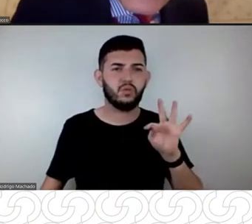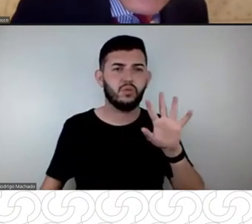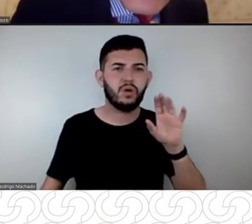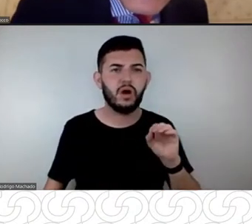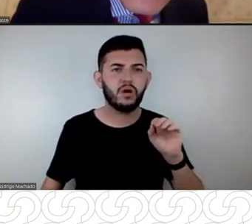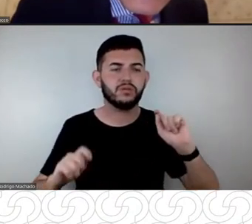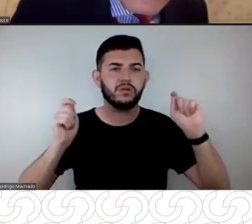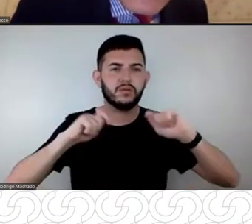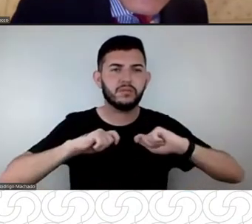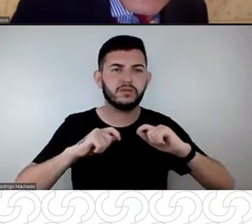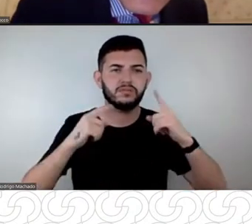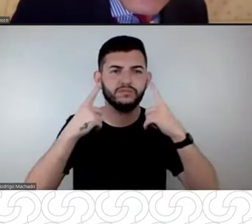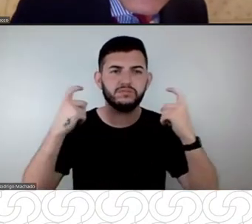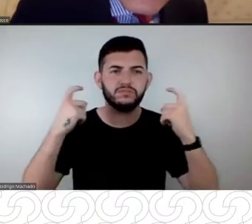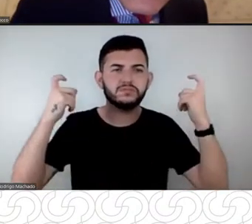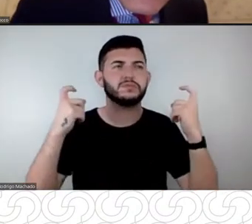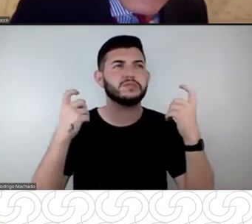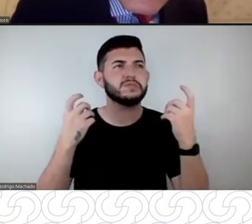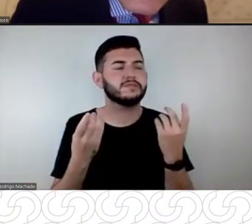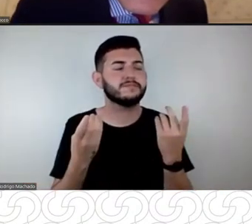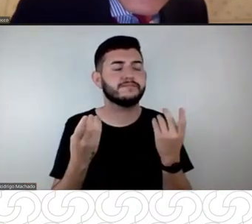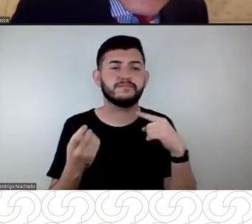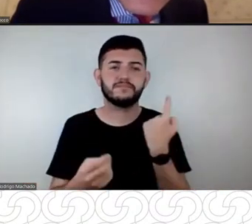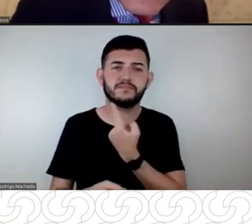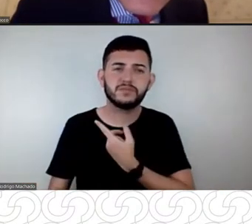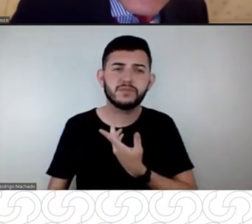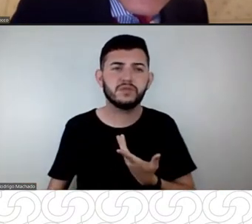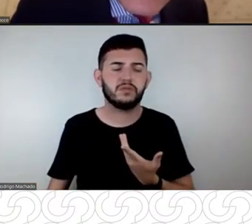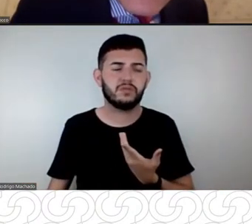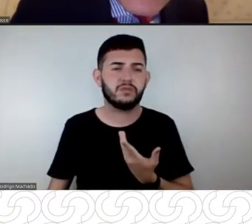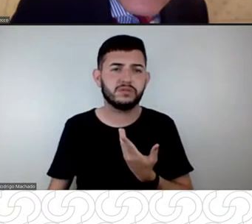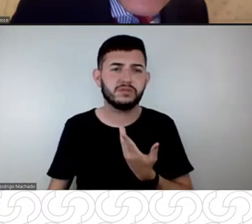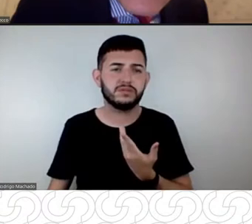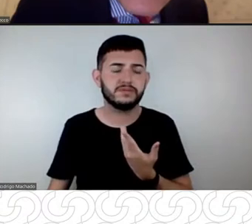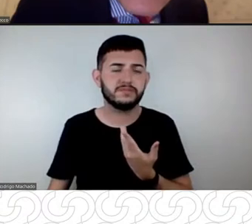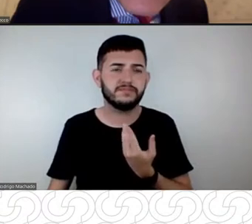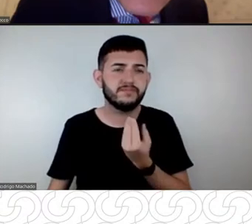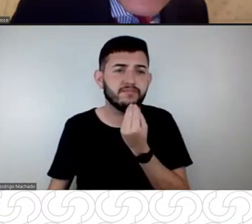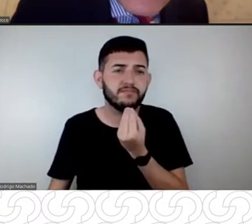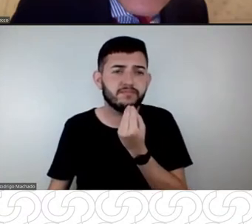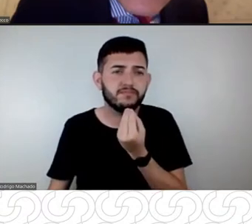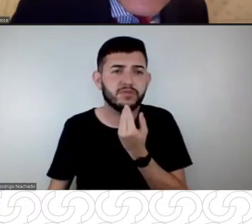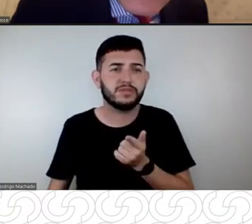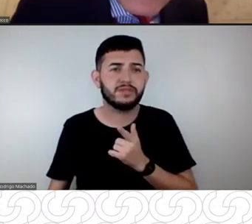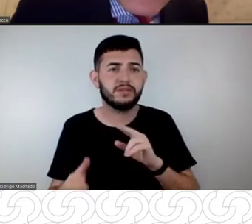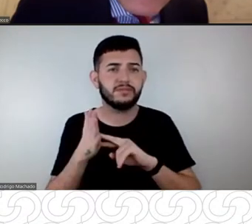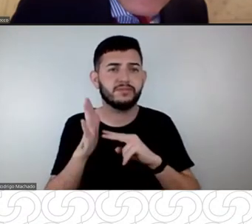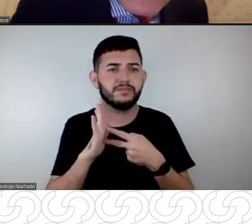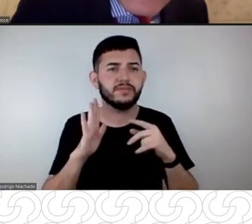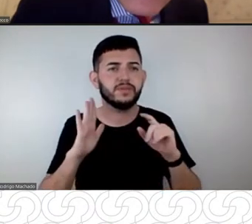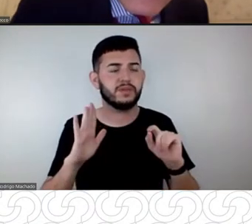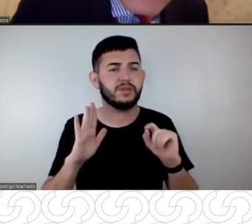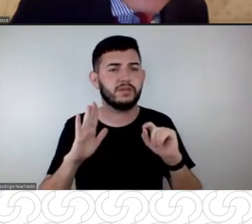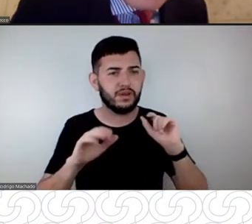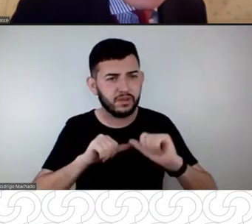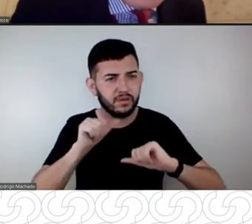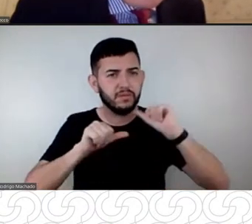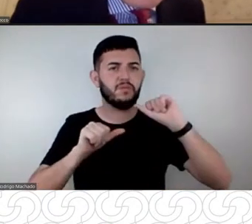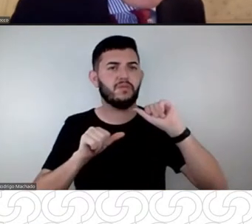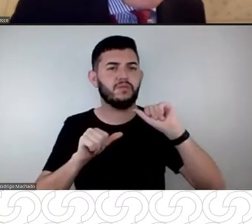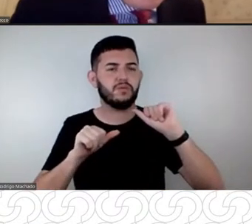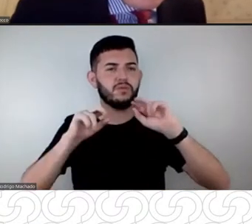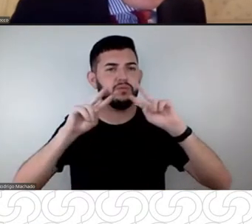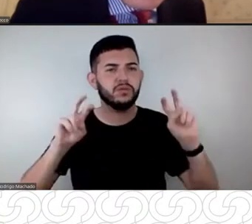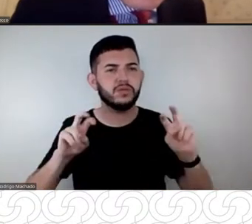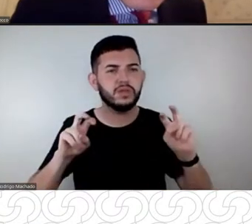que, portanto, nós deveríamos ter uma ressignificação generalizada sobre qual é o valor da violência